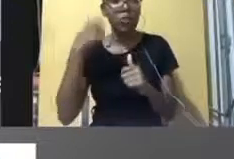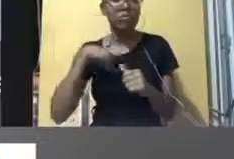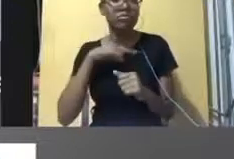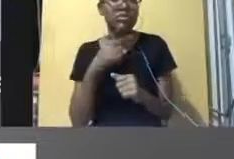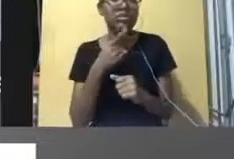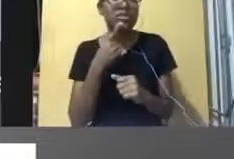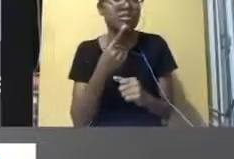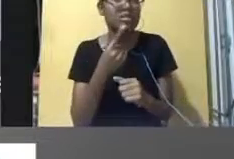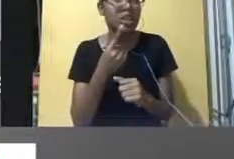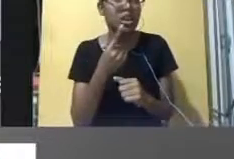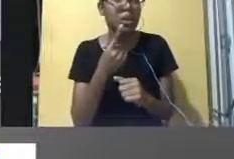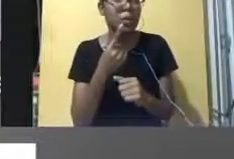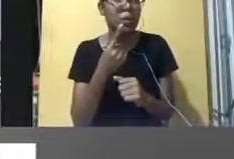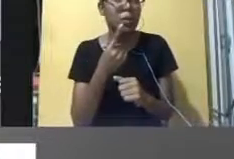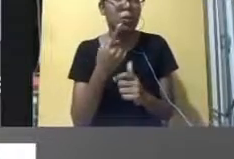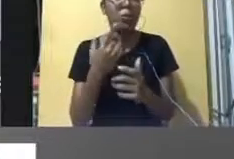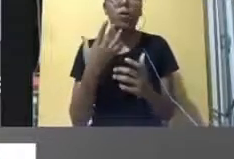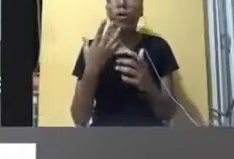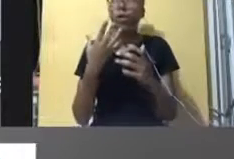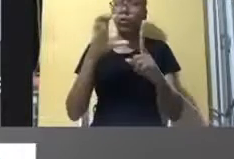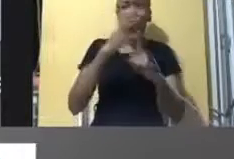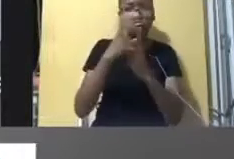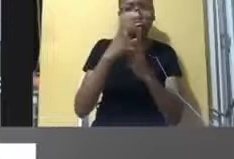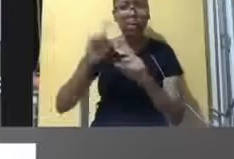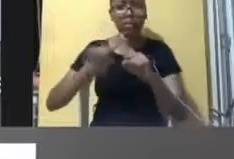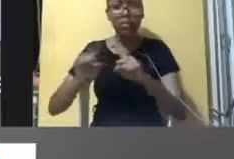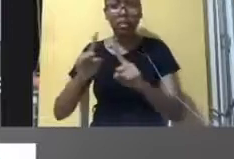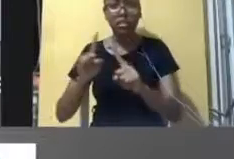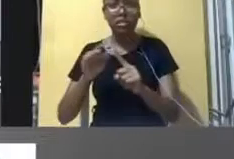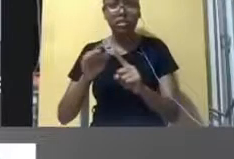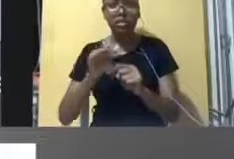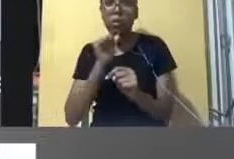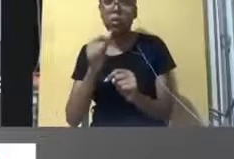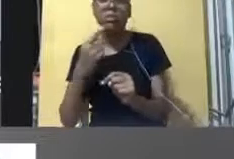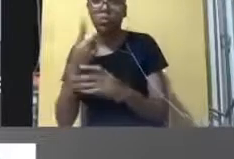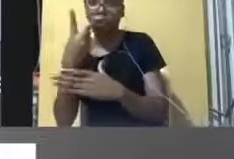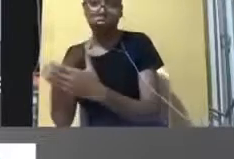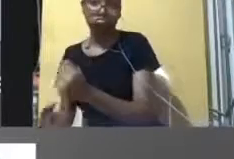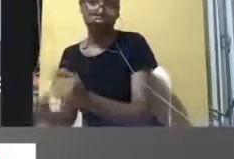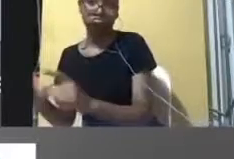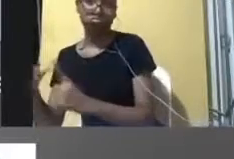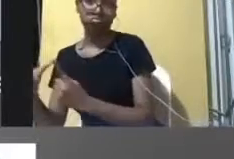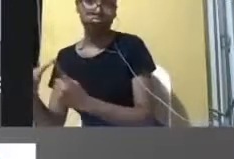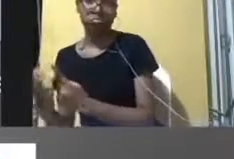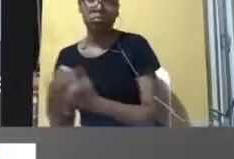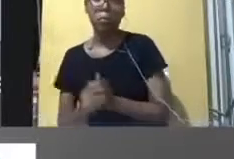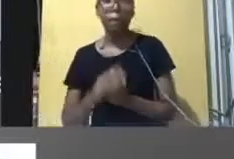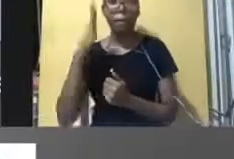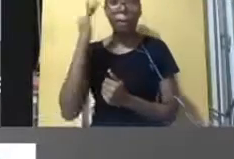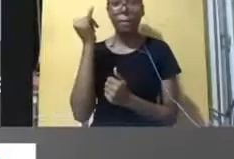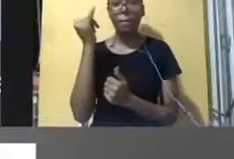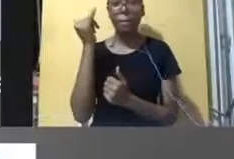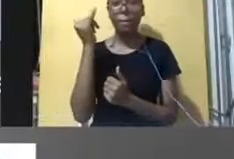de bicultural? Porque dentro de esas culturas generales hay varias